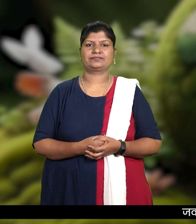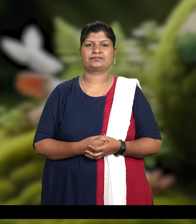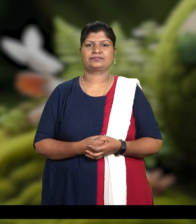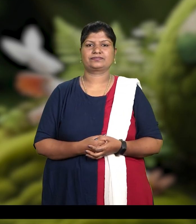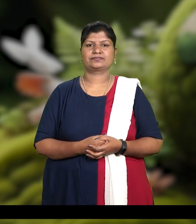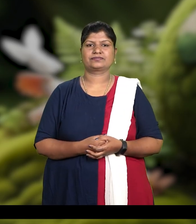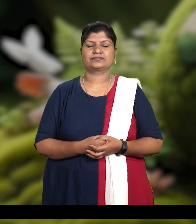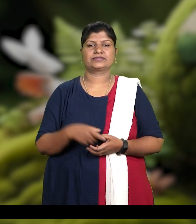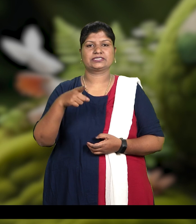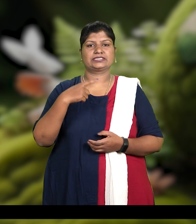मोठी धरणे.